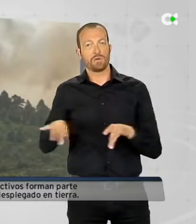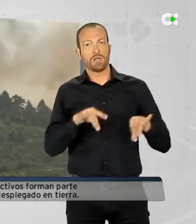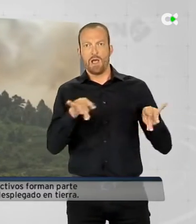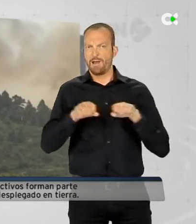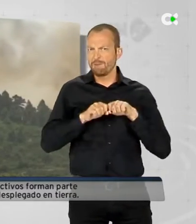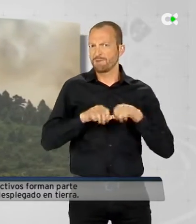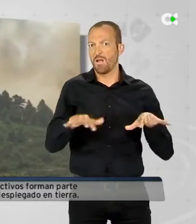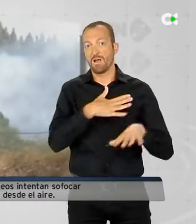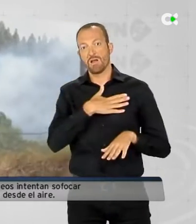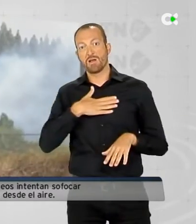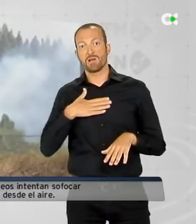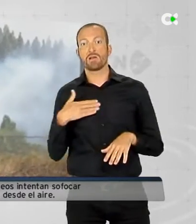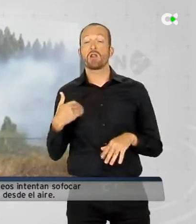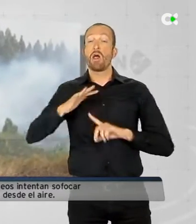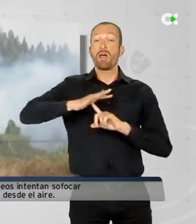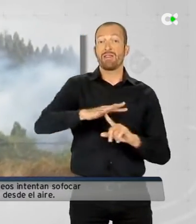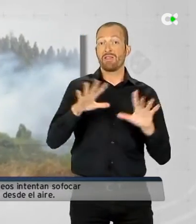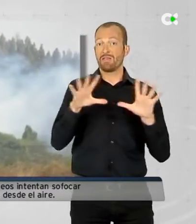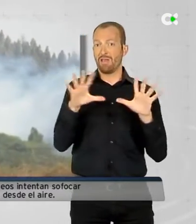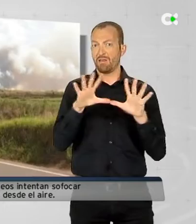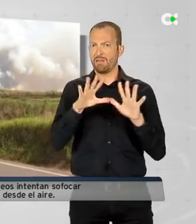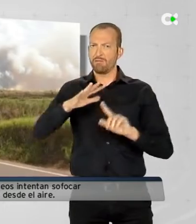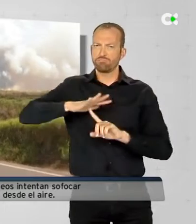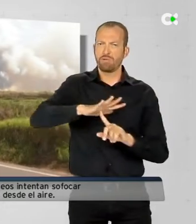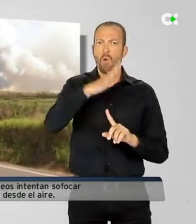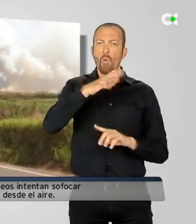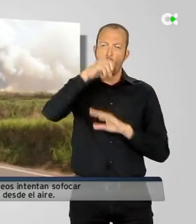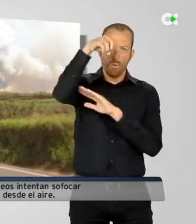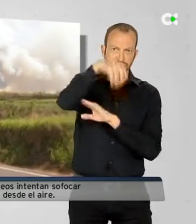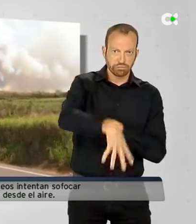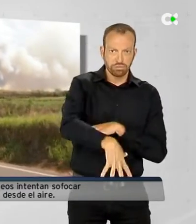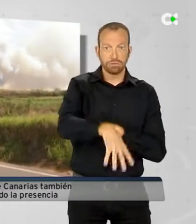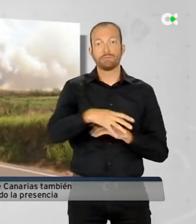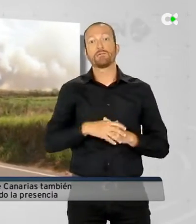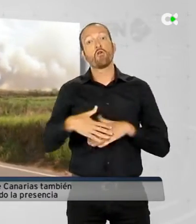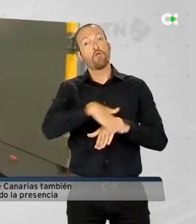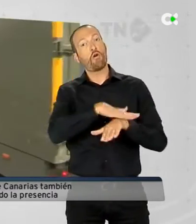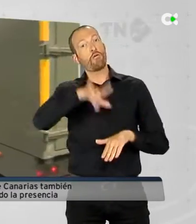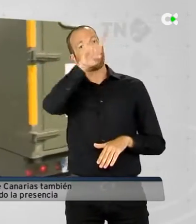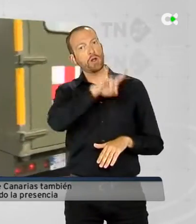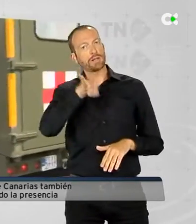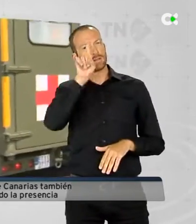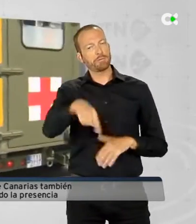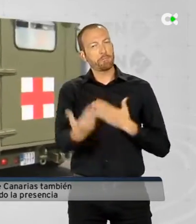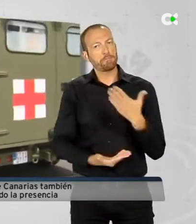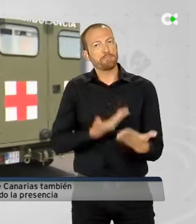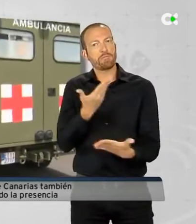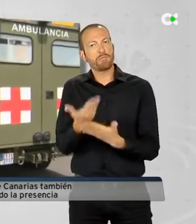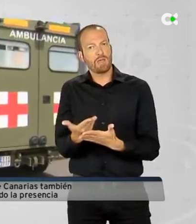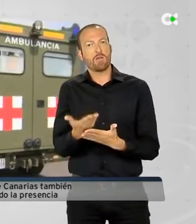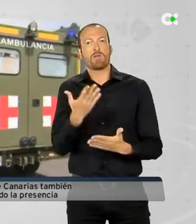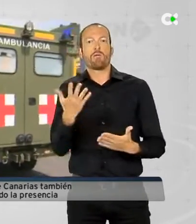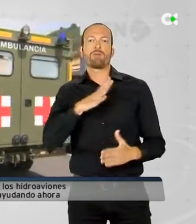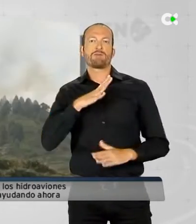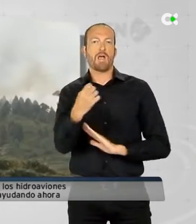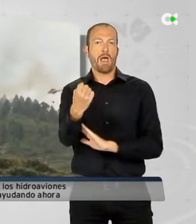en tierra. 10 medios aéreos intentan sofocar las llamas desde el aire. El Gobierno de Canarias también ha solicitado la presencia